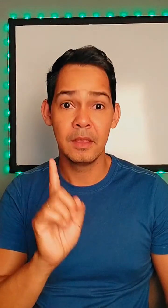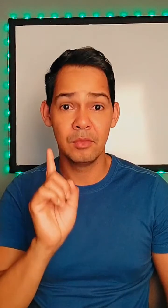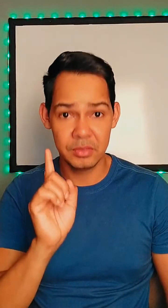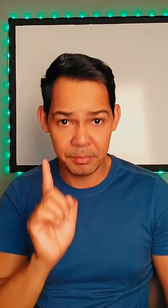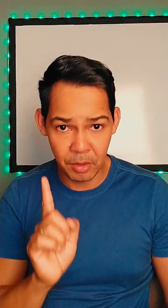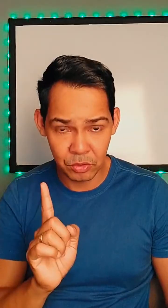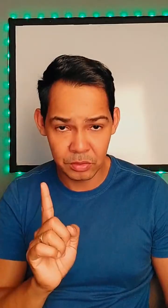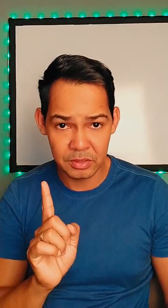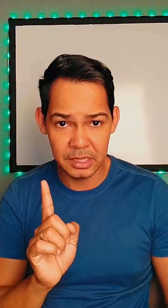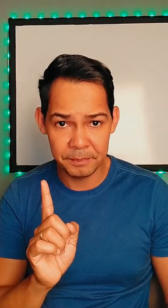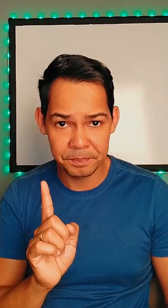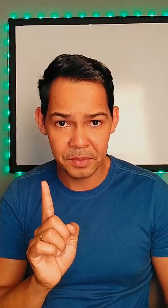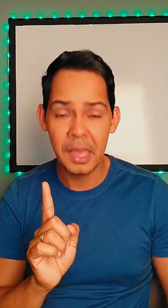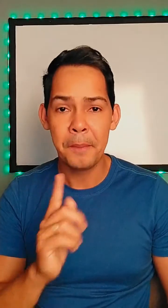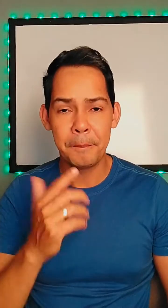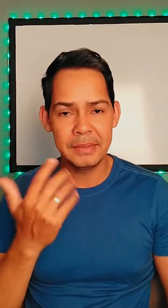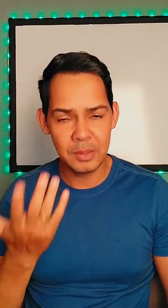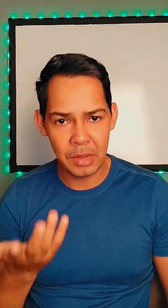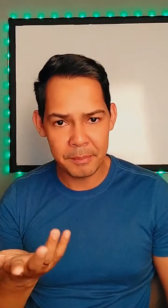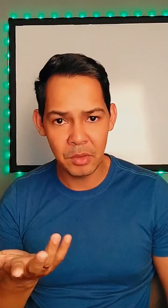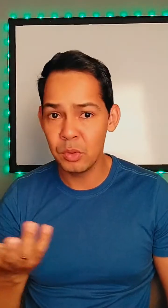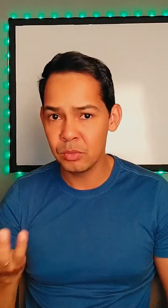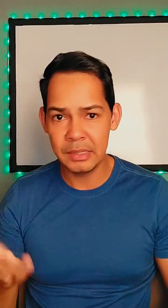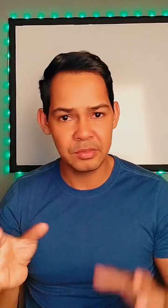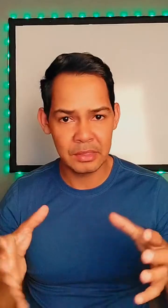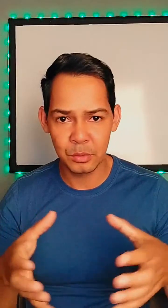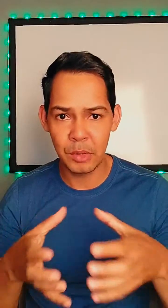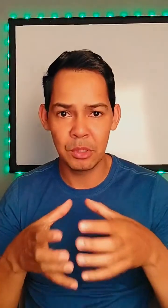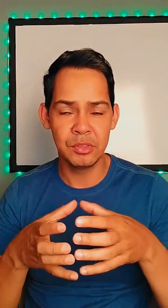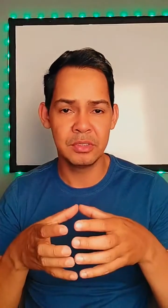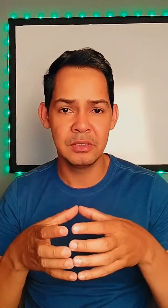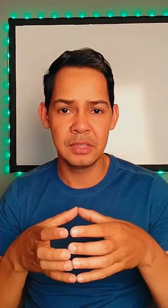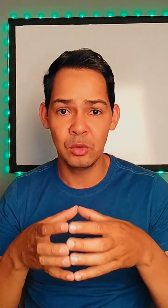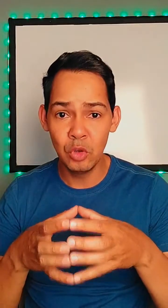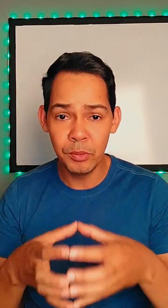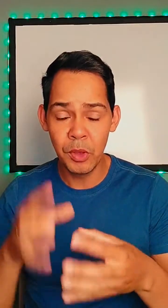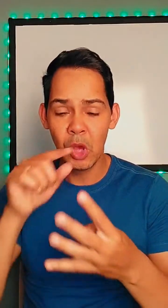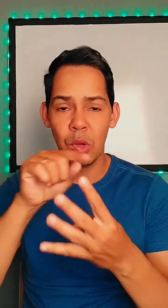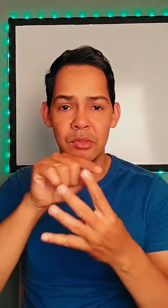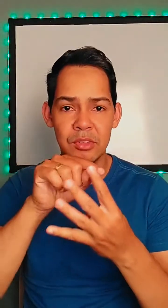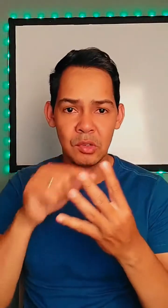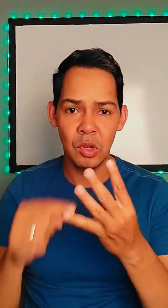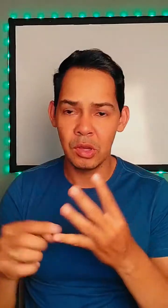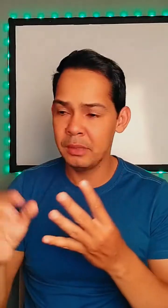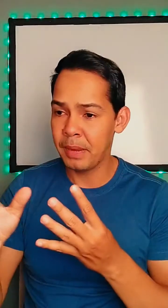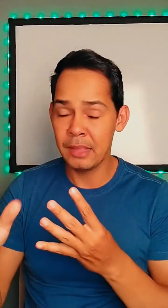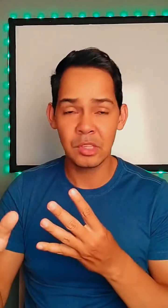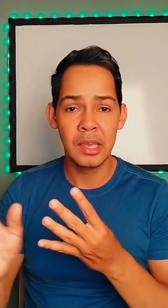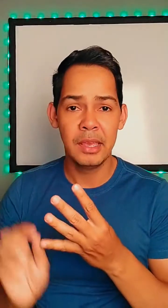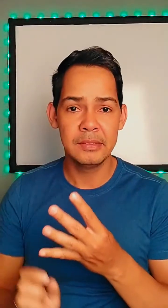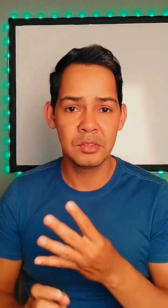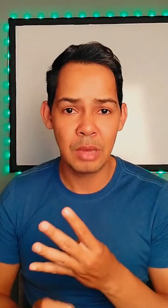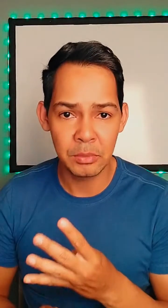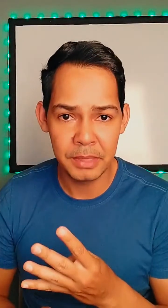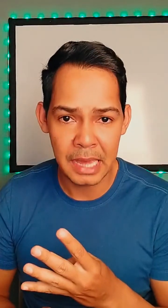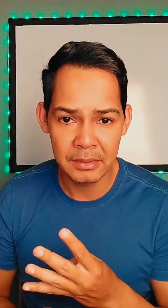Você pode conseguir. Mas tem um caminho muito mais fácil, que é quando você está em grupo, quando você coloca em prática esses 4 pilares que eu te